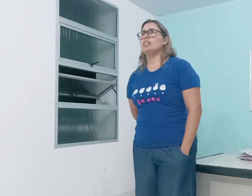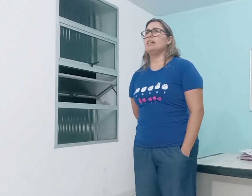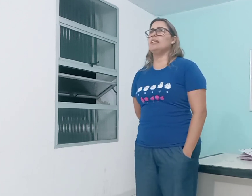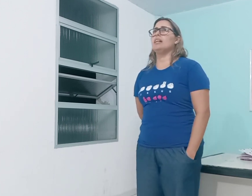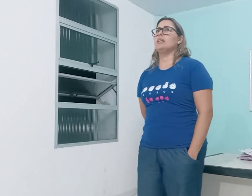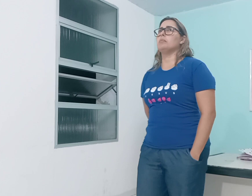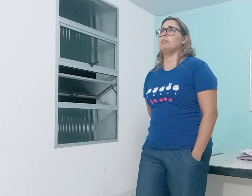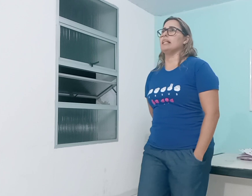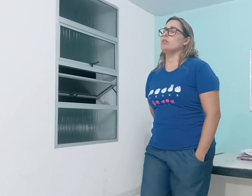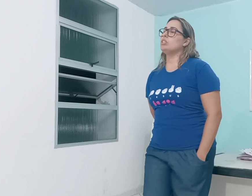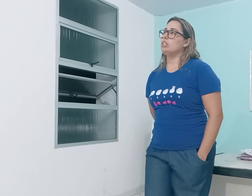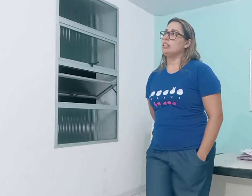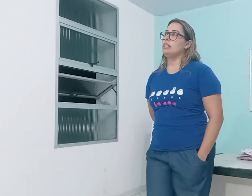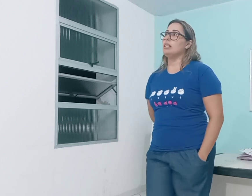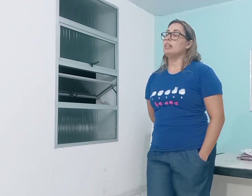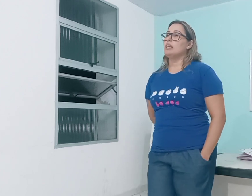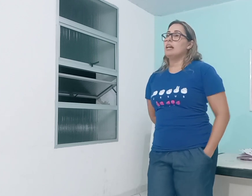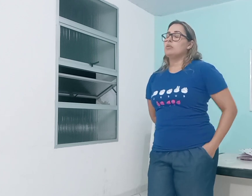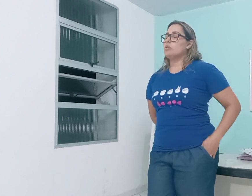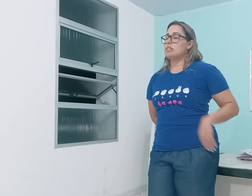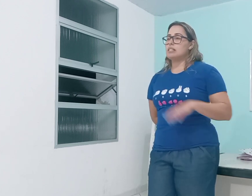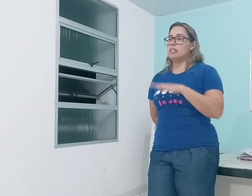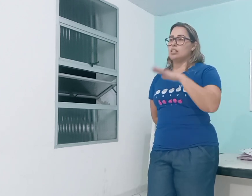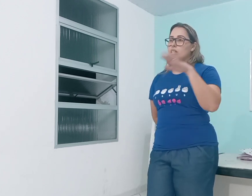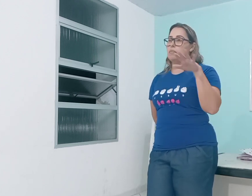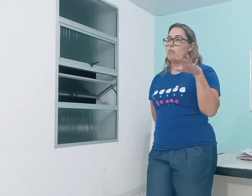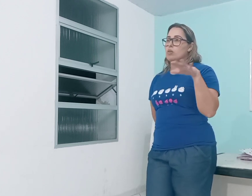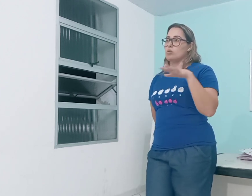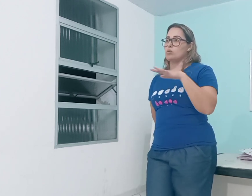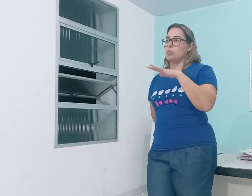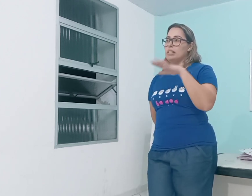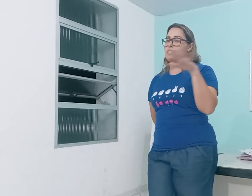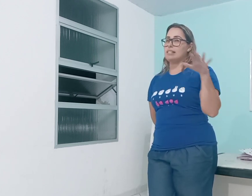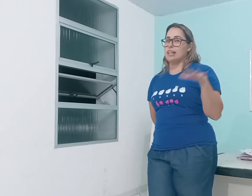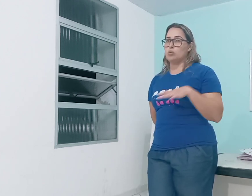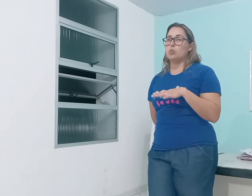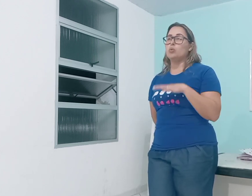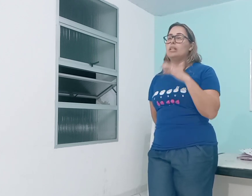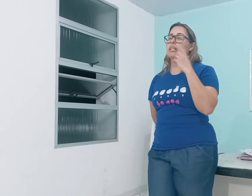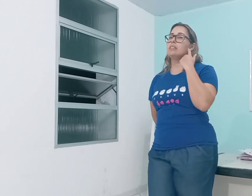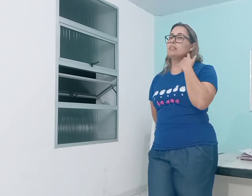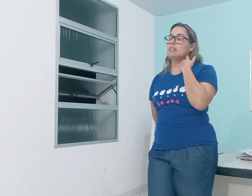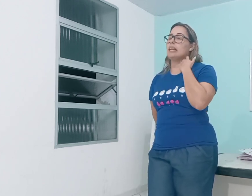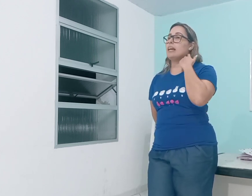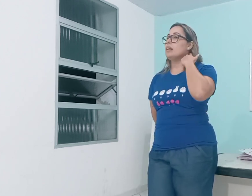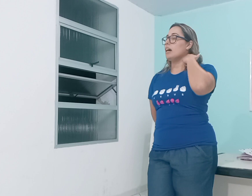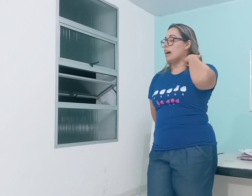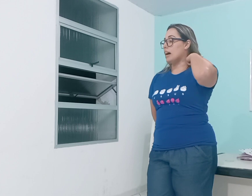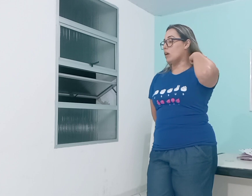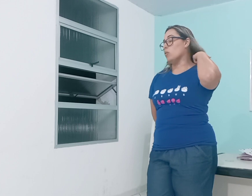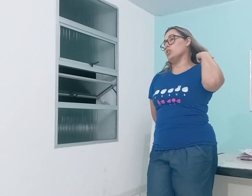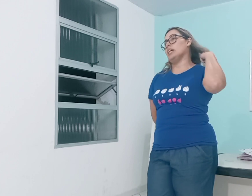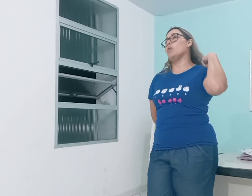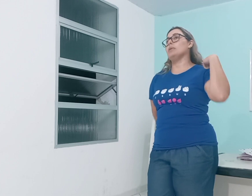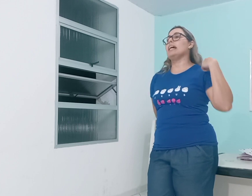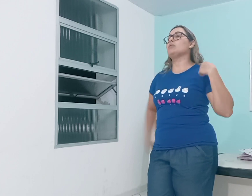fonoaudiologia, pedagogia, todos assim que mostram sobre licenciatura, né? Hoje é